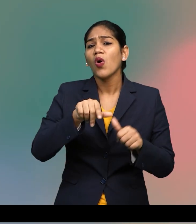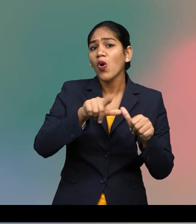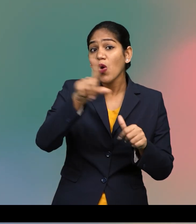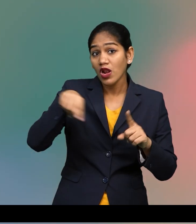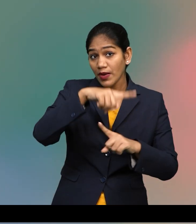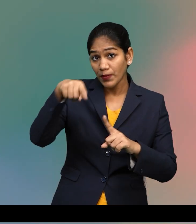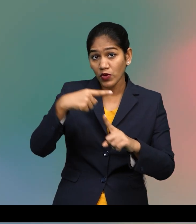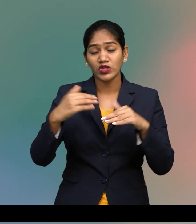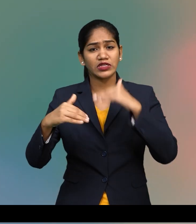సమస్యలు